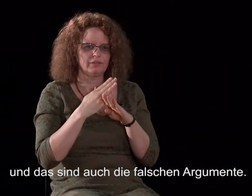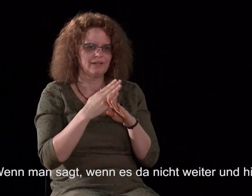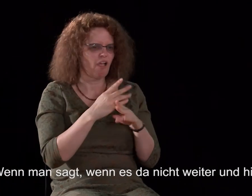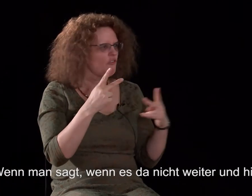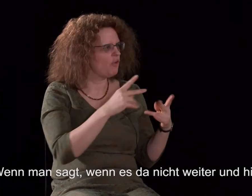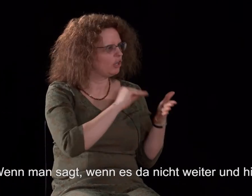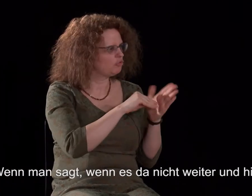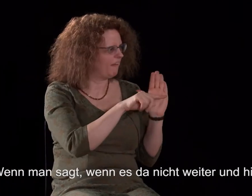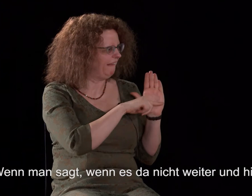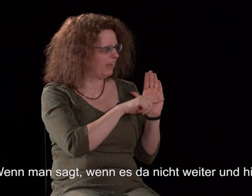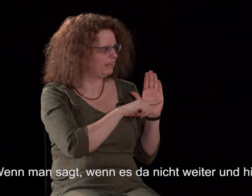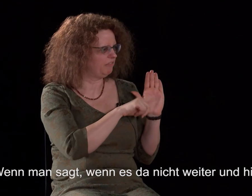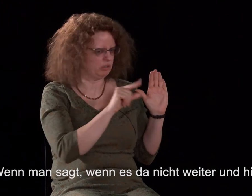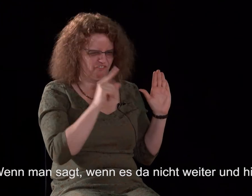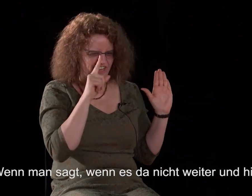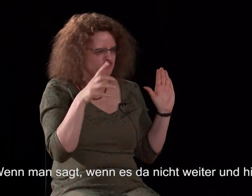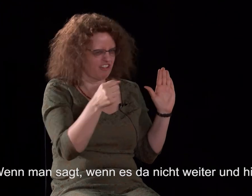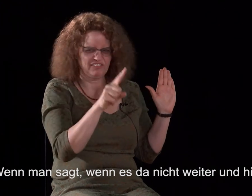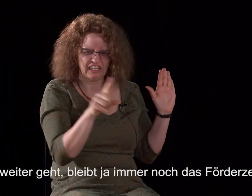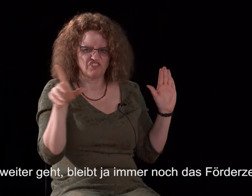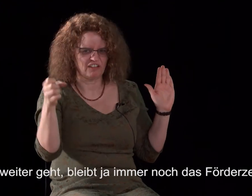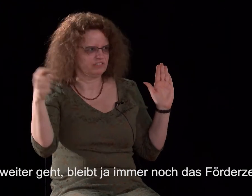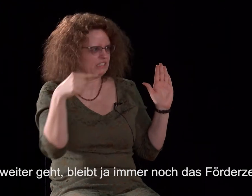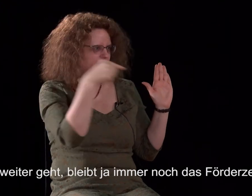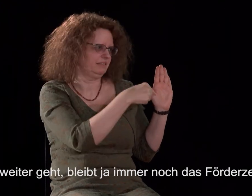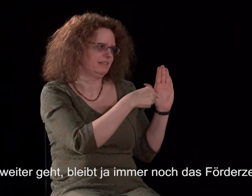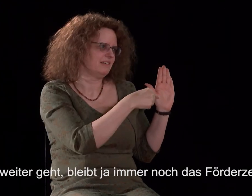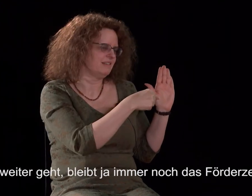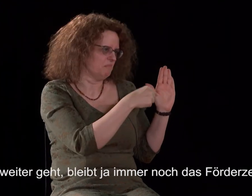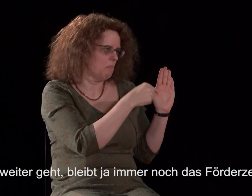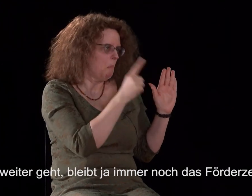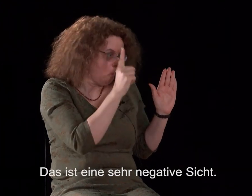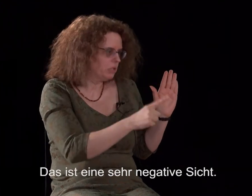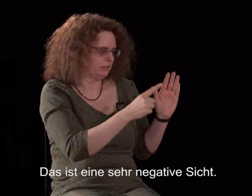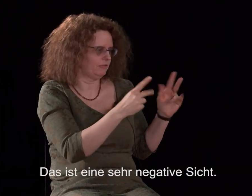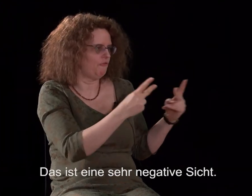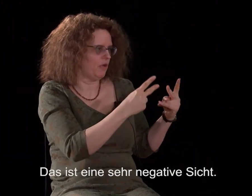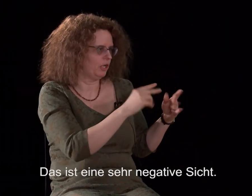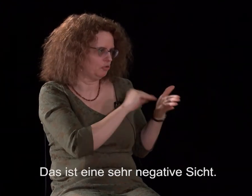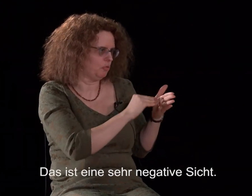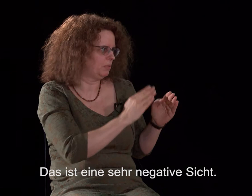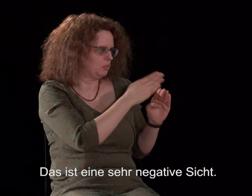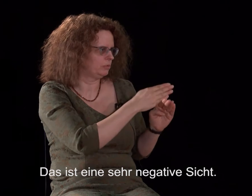sagt, ja da geht es nicht weiter und da geht es nicht weiter, dann bleibt ja immer noch das Förderzentrum. Das ist eine sehr, sehr negative Sicht.